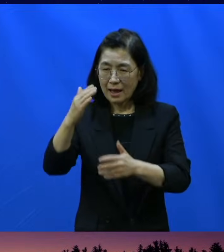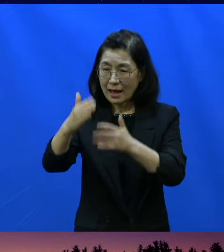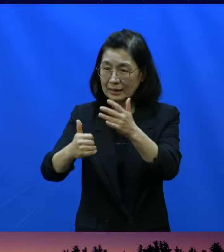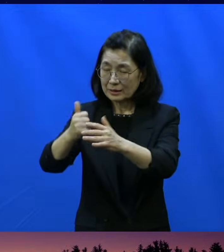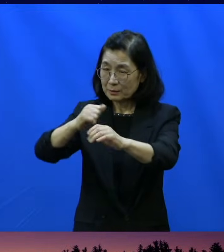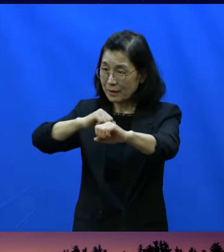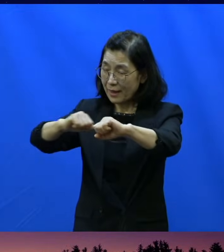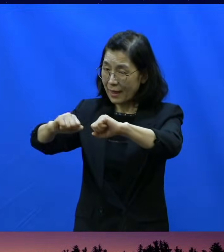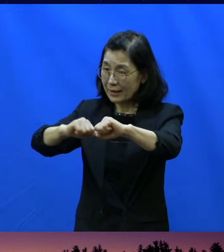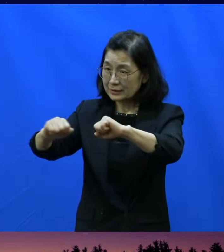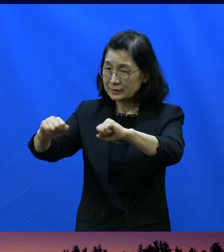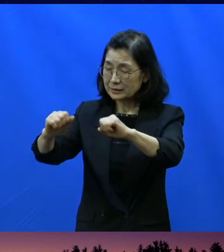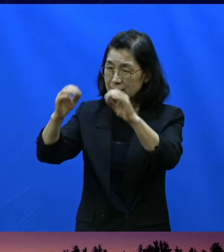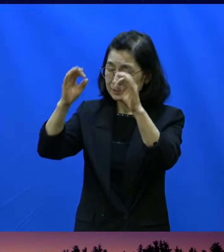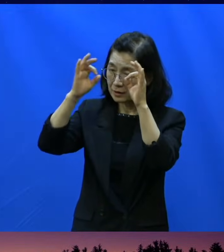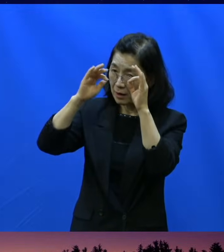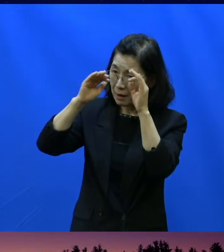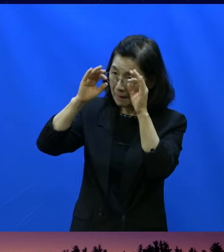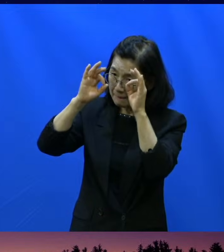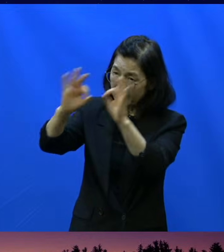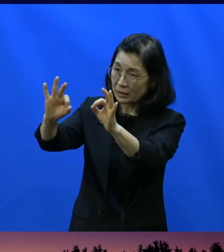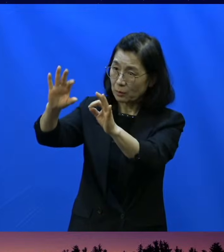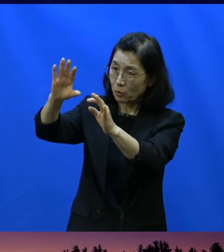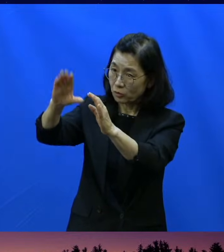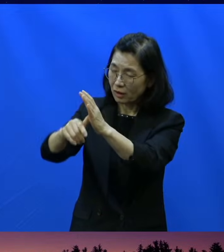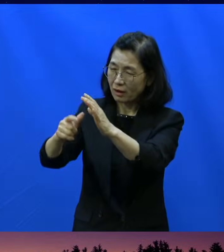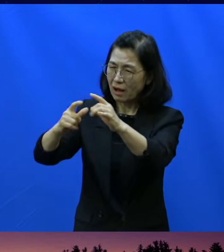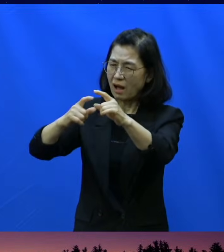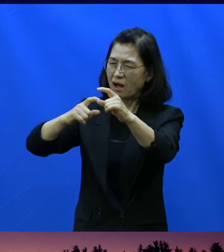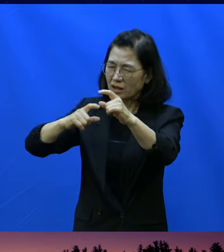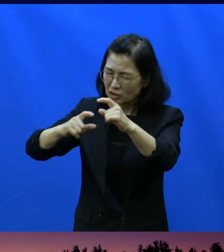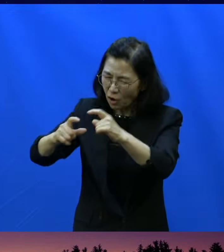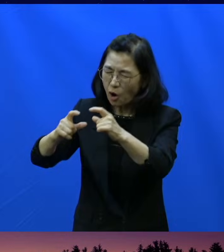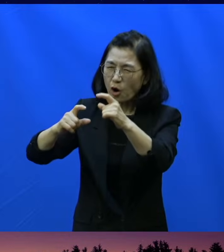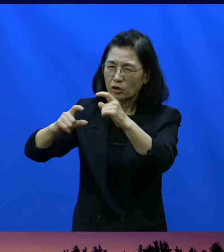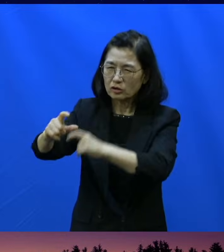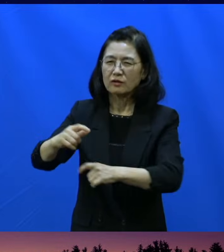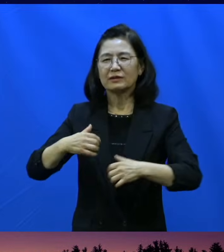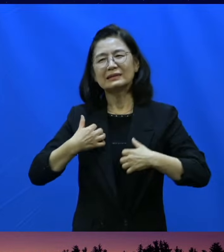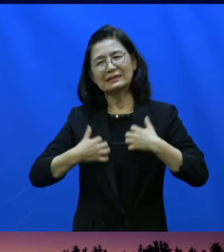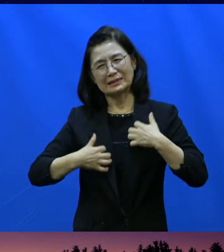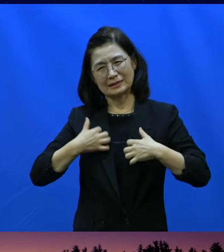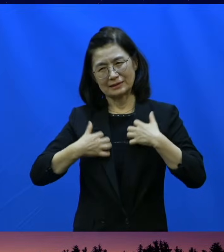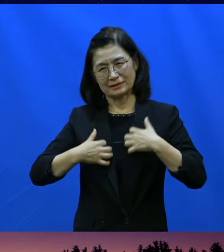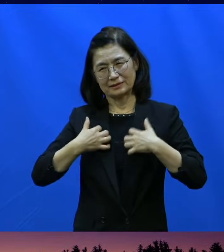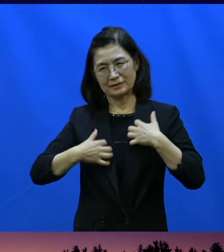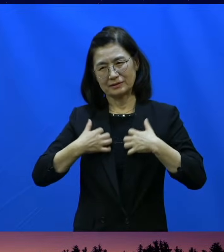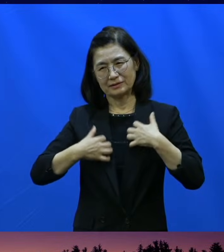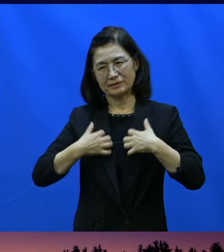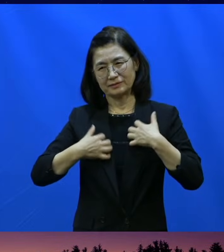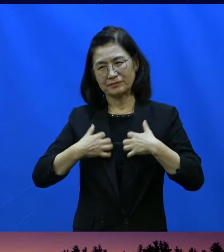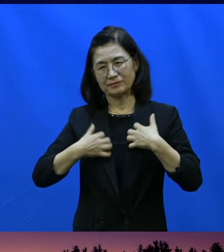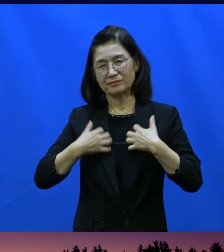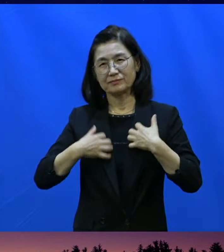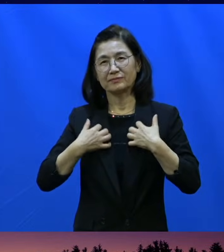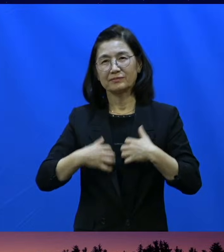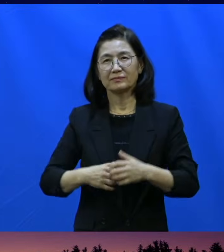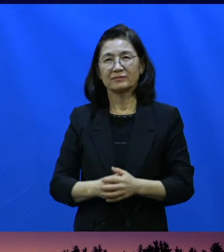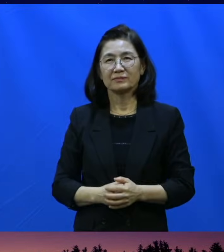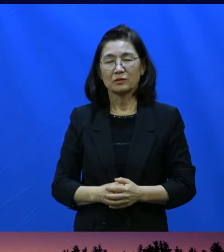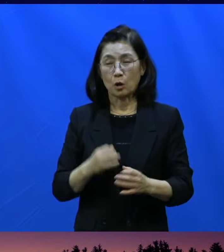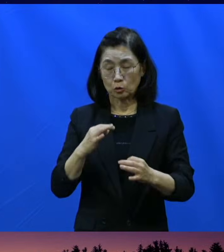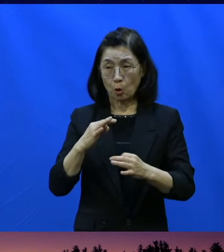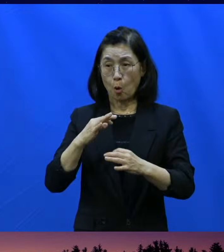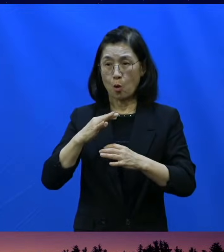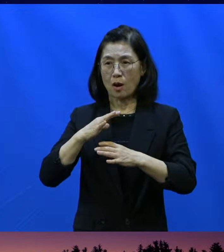더 즐거운 시간이에요. 상상할 수 없는 일이 일어나요. 기적이 일어나요. 경이로운 순간이